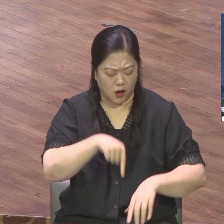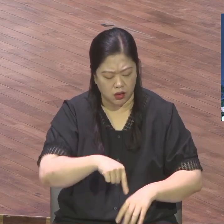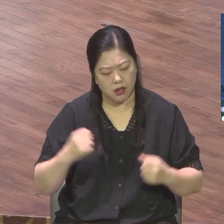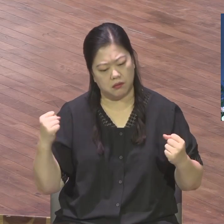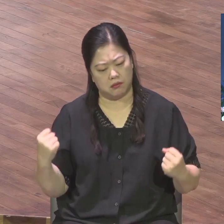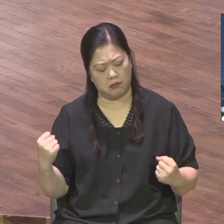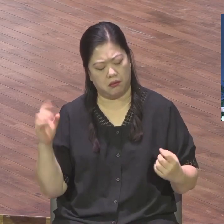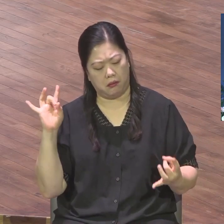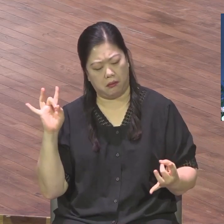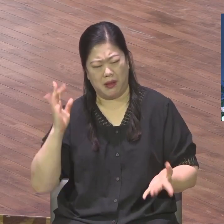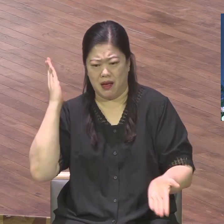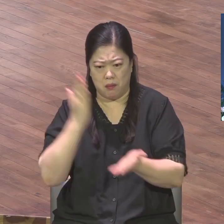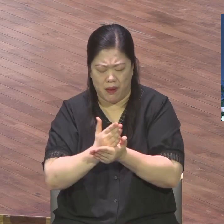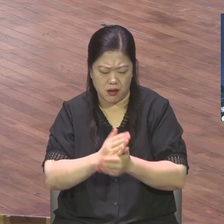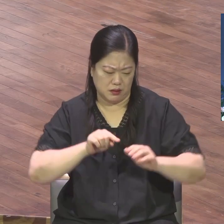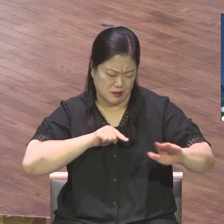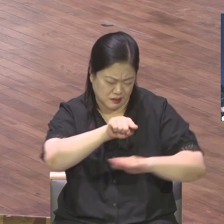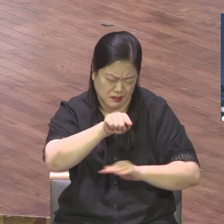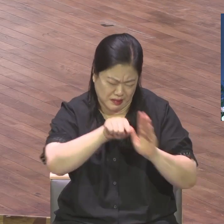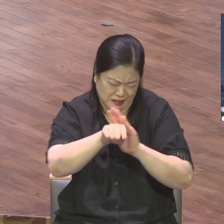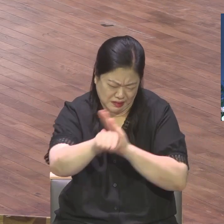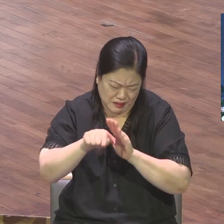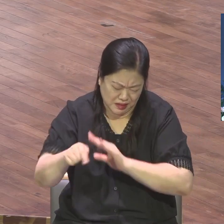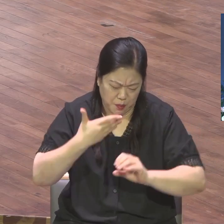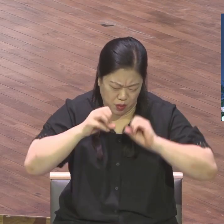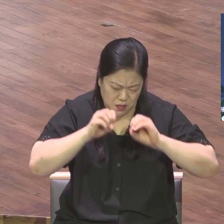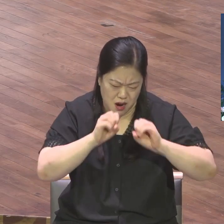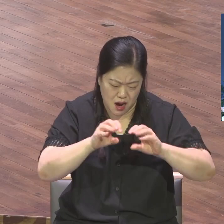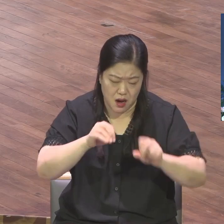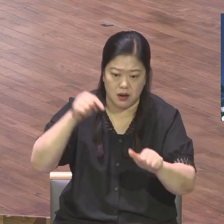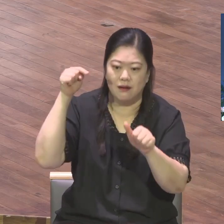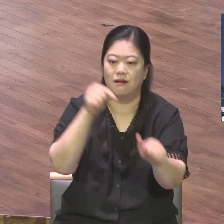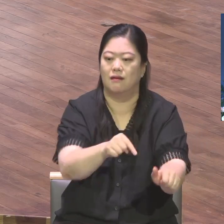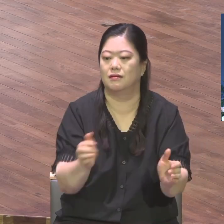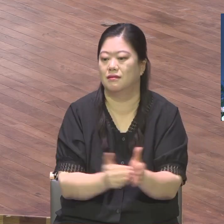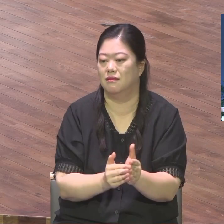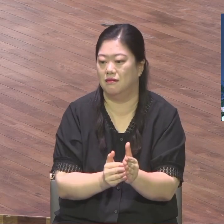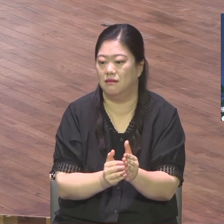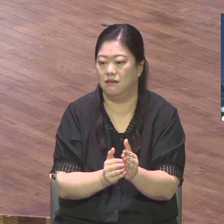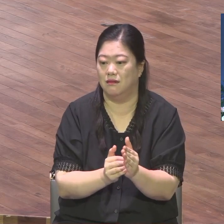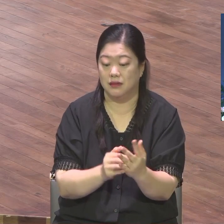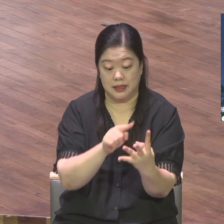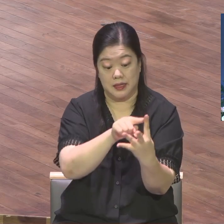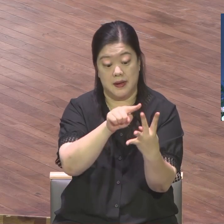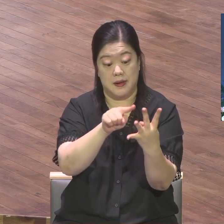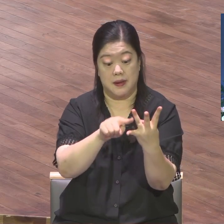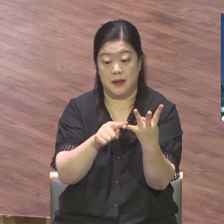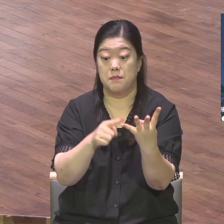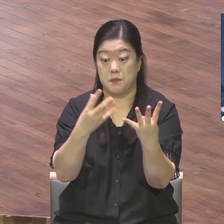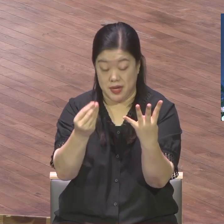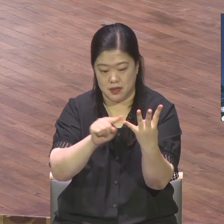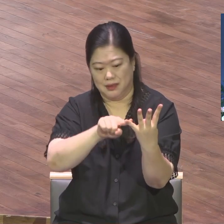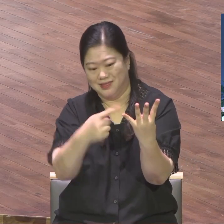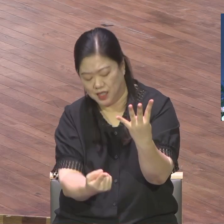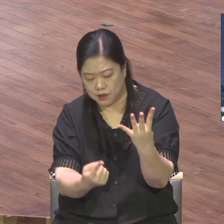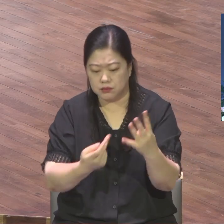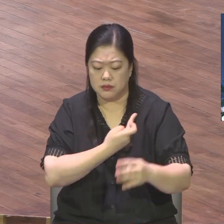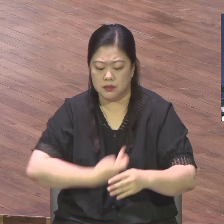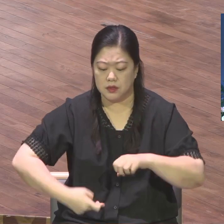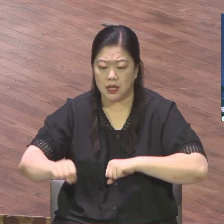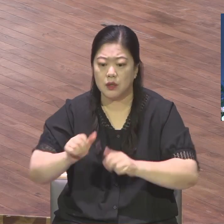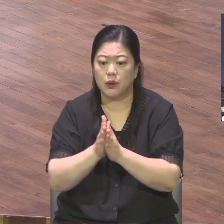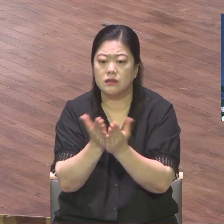전파하라. 이 사복음서에 이어지는 사도행전도 마찬가지예요. 언약 비전으로 시작이